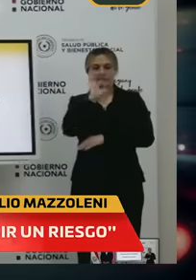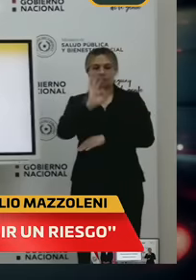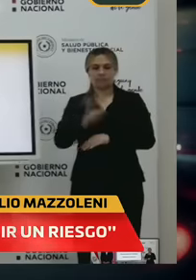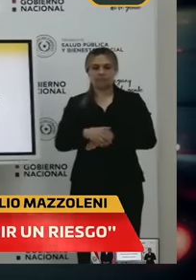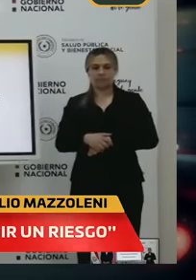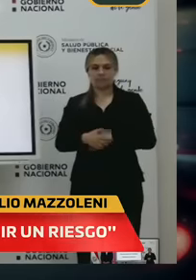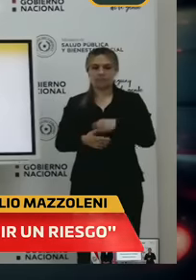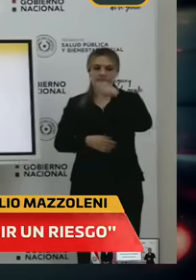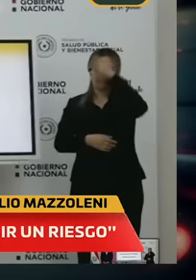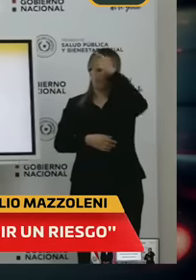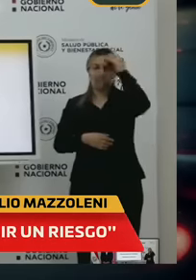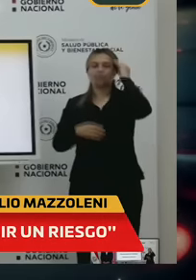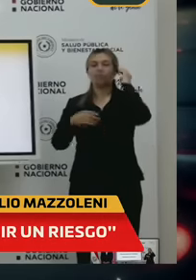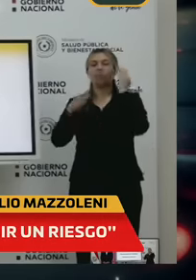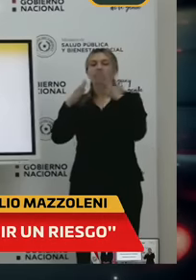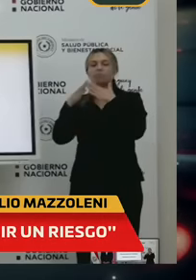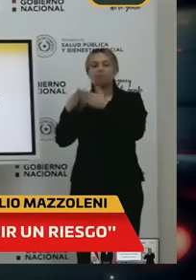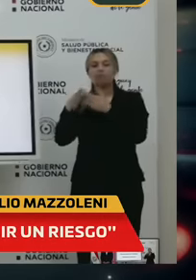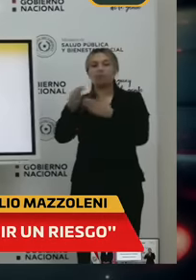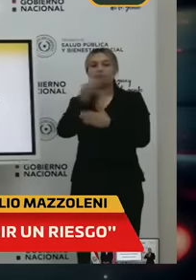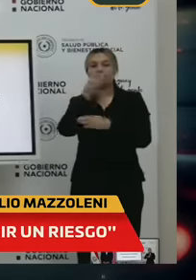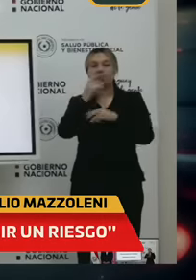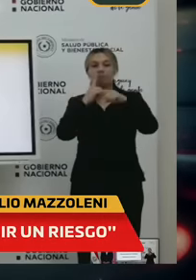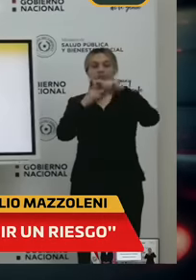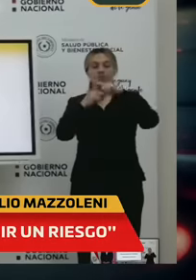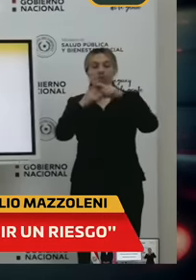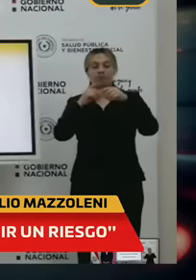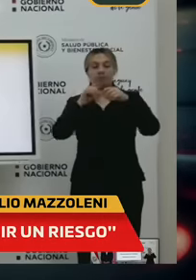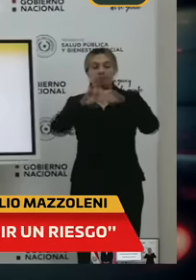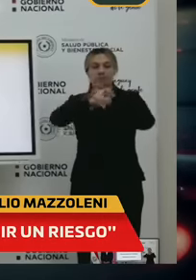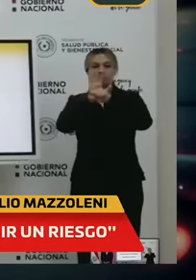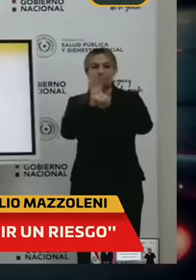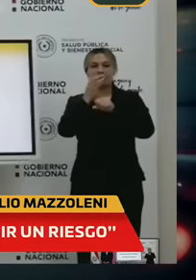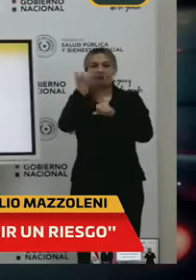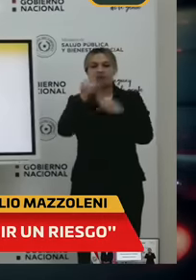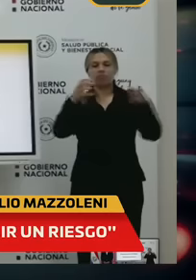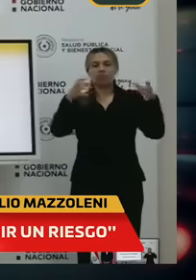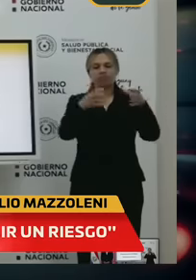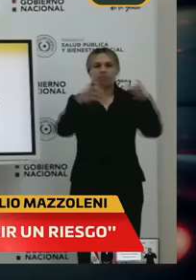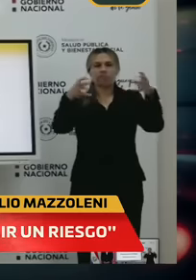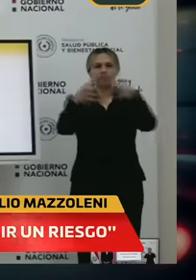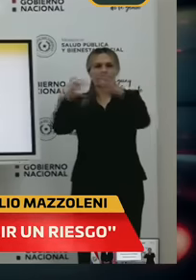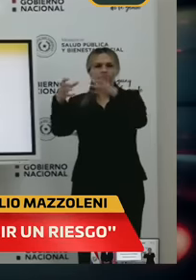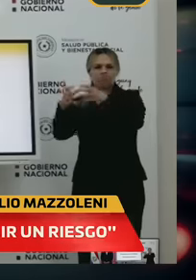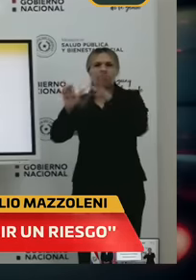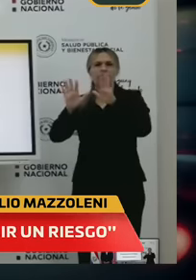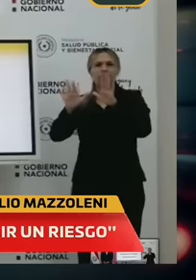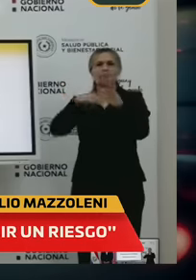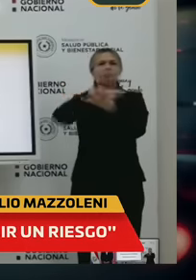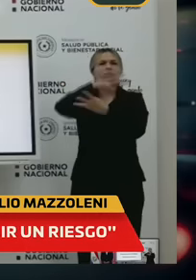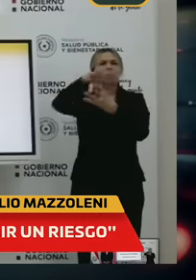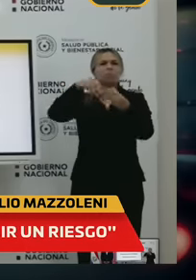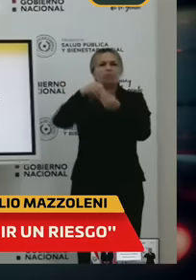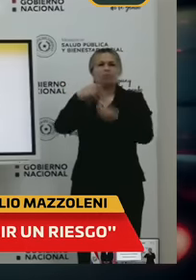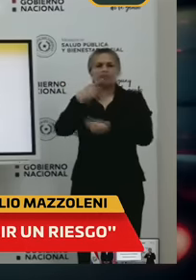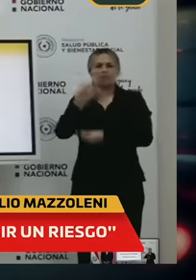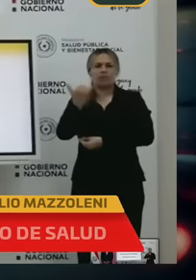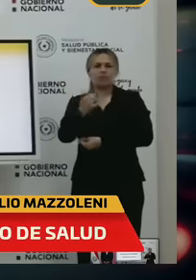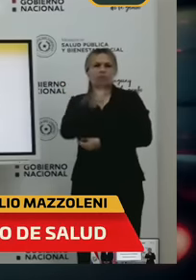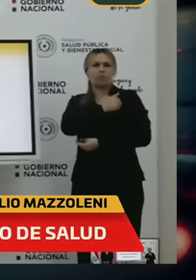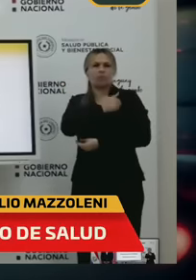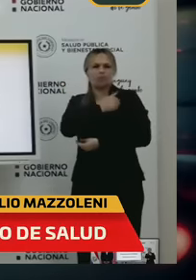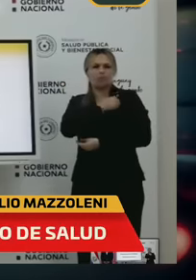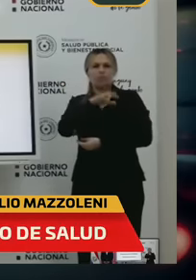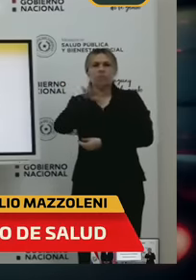Si bien los casos COVID se han mantenido en una meseta, la ciudadanía se encuentra preocupada por los negacionistas. ¿Qué